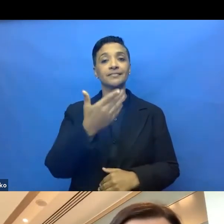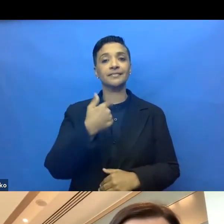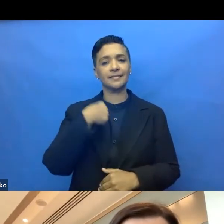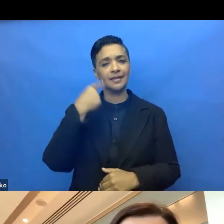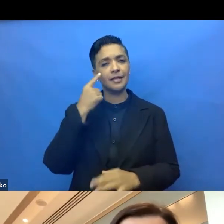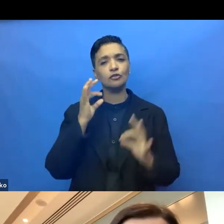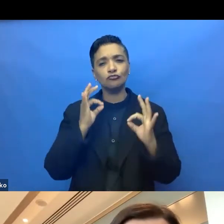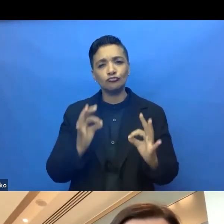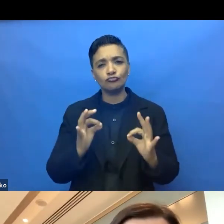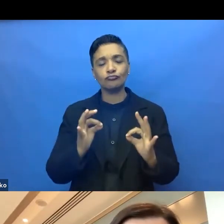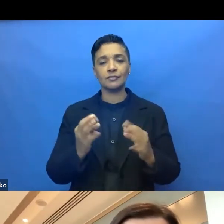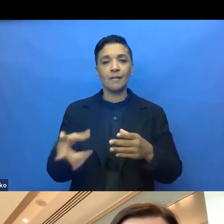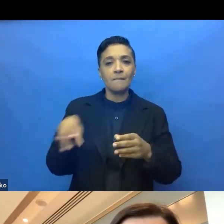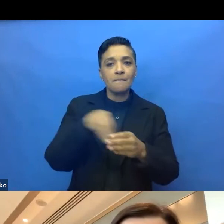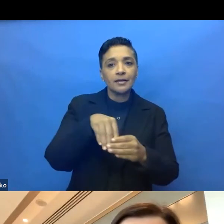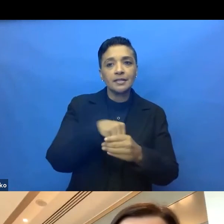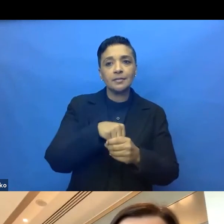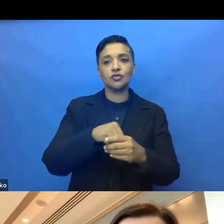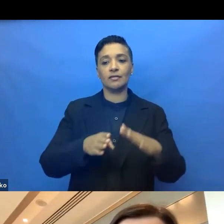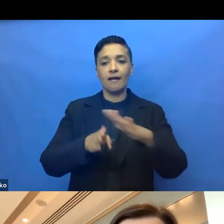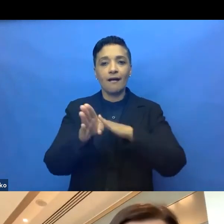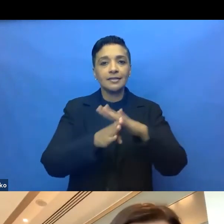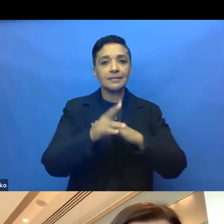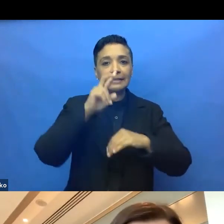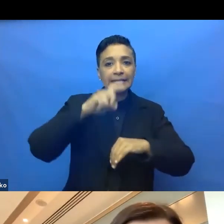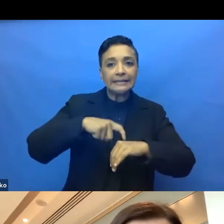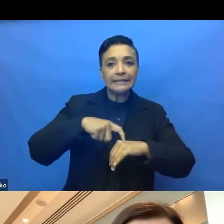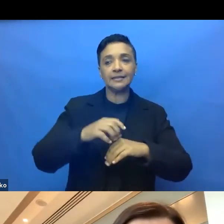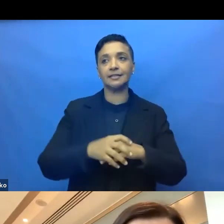participation pour s'assurer l'accessibilité,